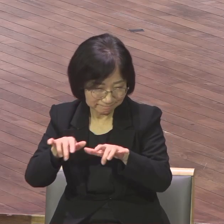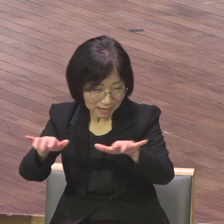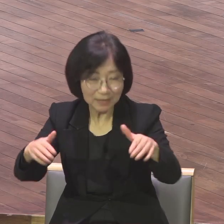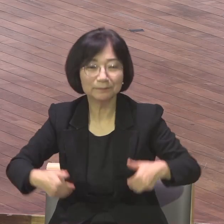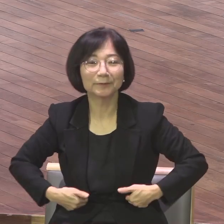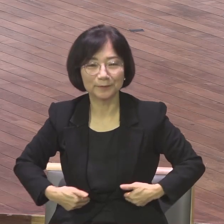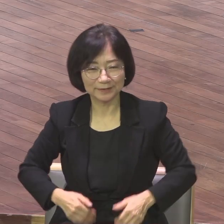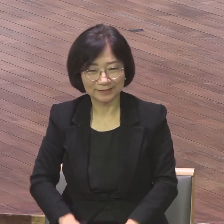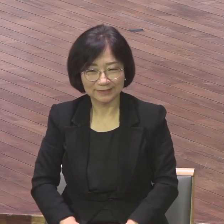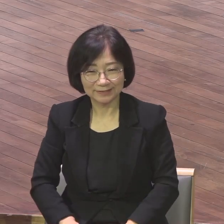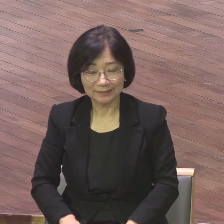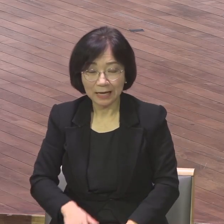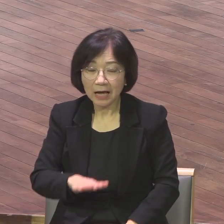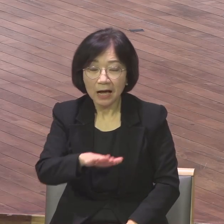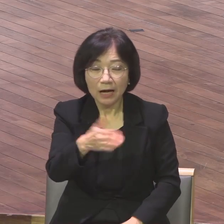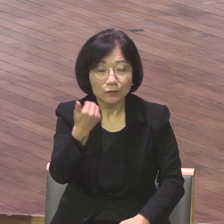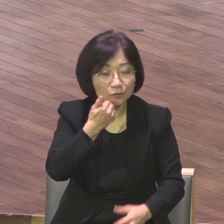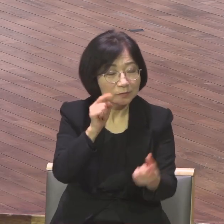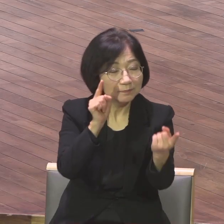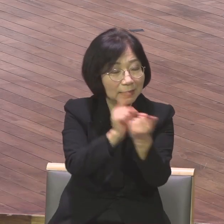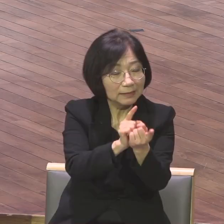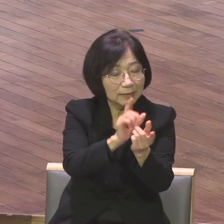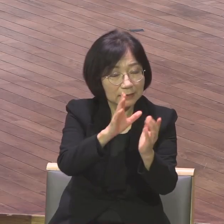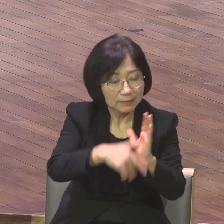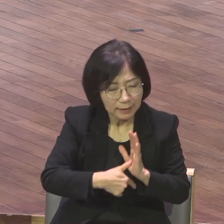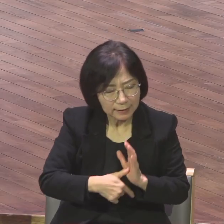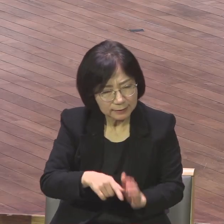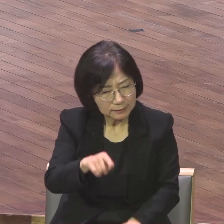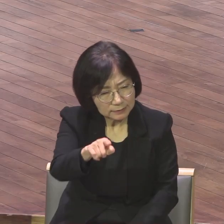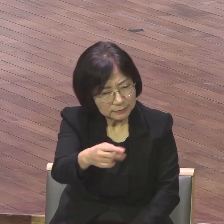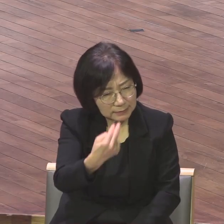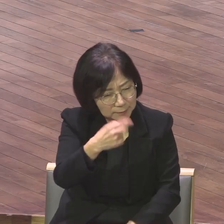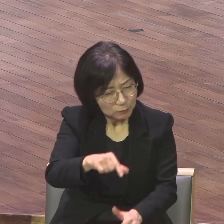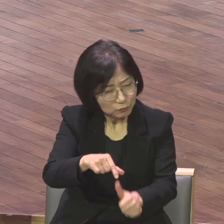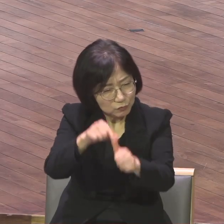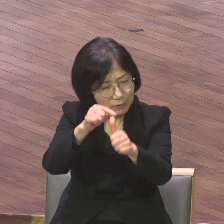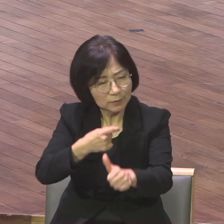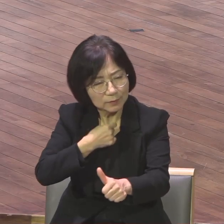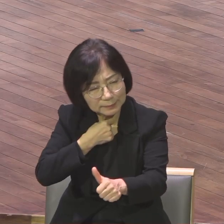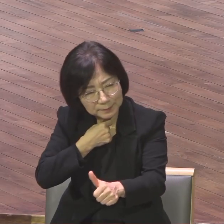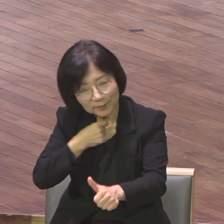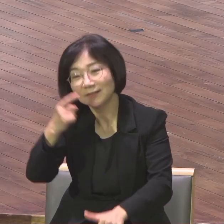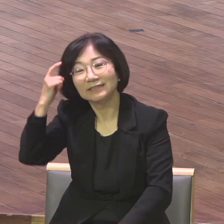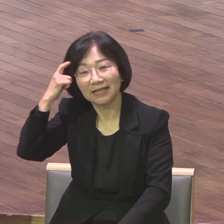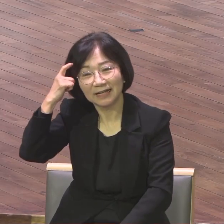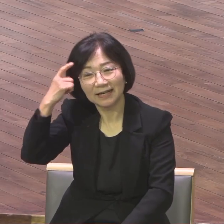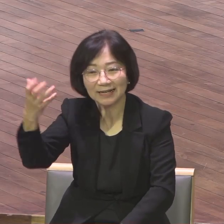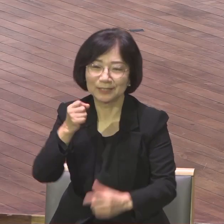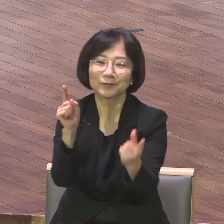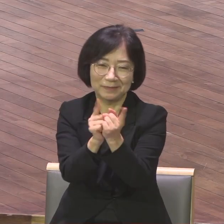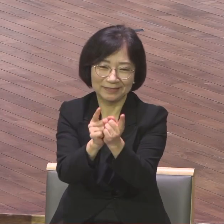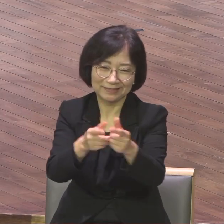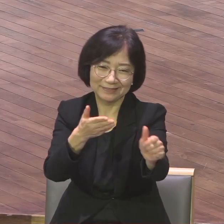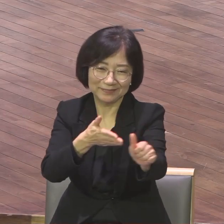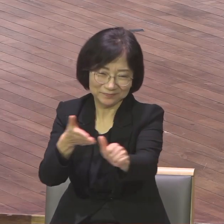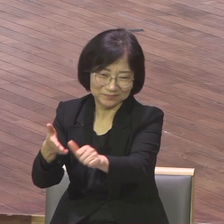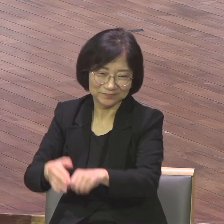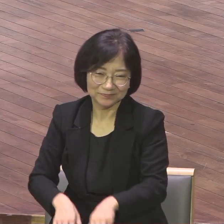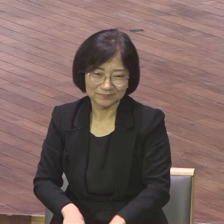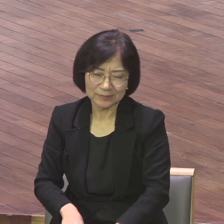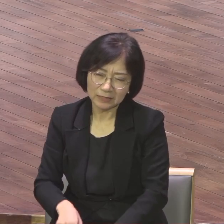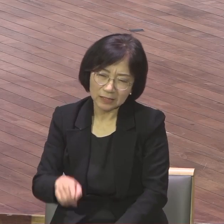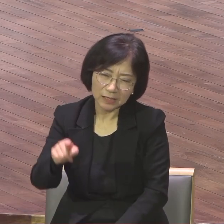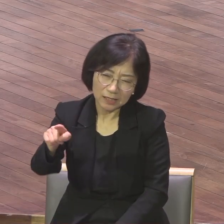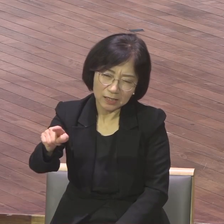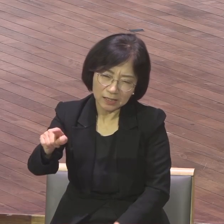영적 의미를 가지고 생명 살리는 관점에서 만나야 되고 생명 살리는 관점에서 접근해야 됩니다. 저